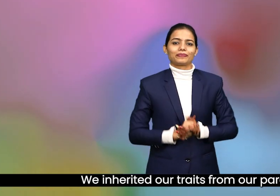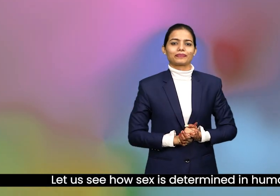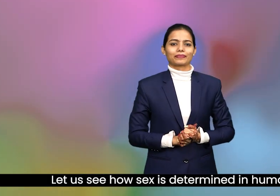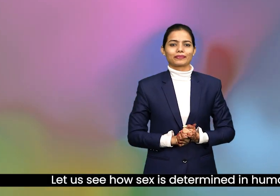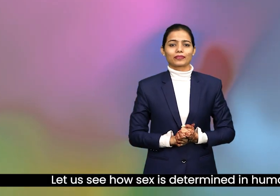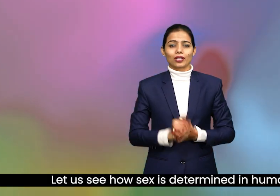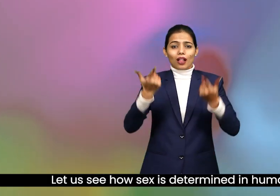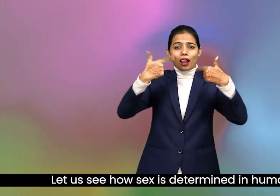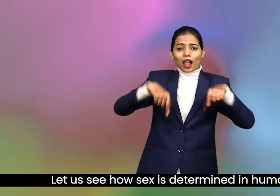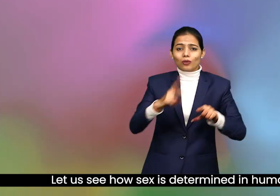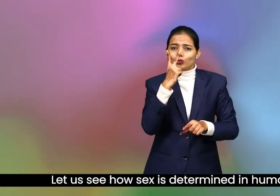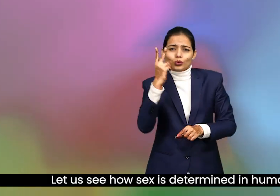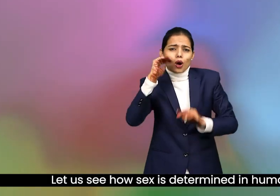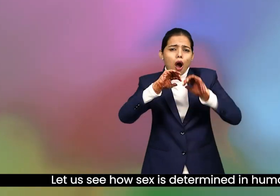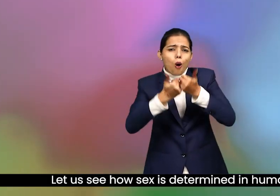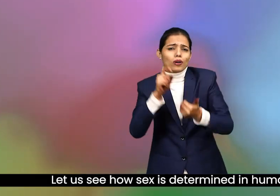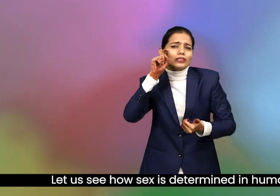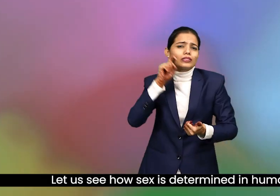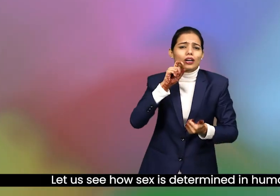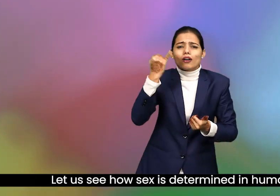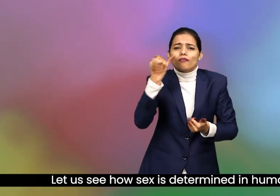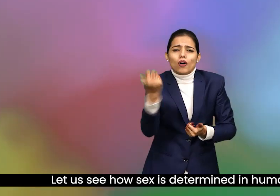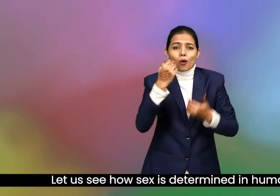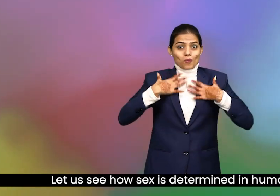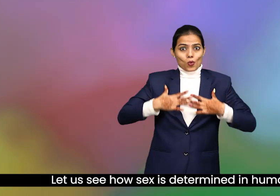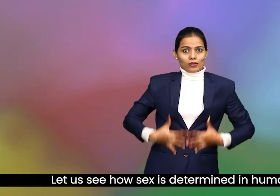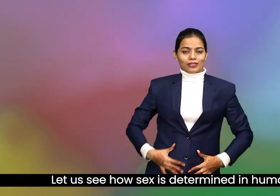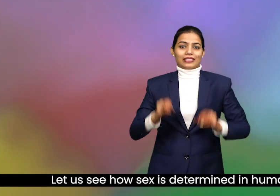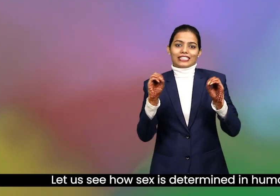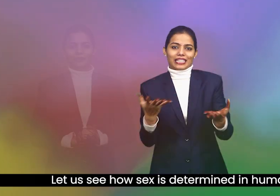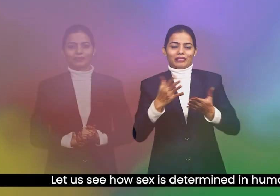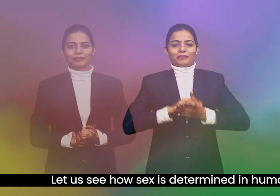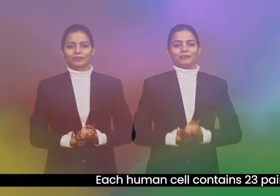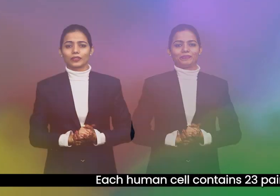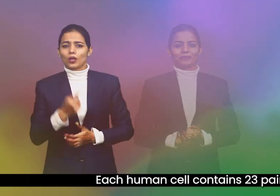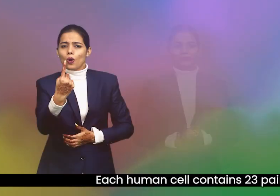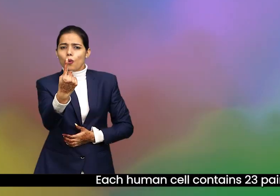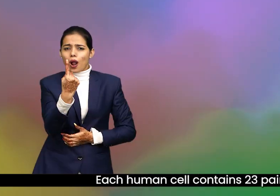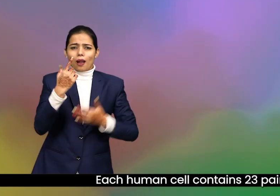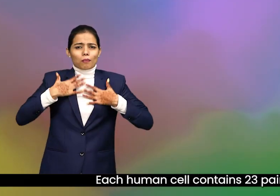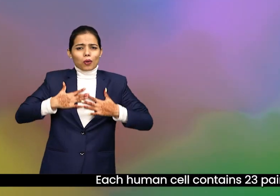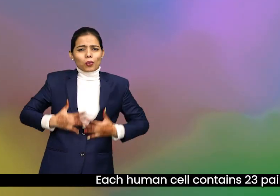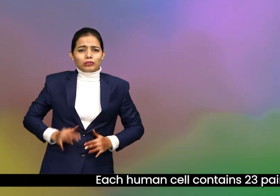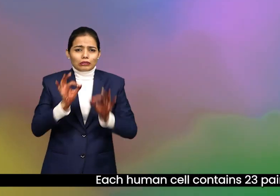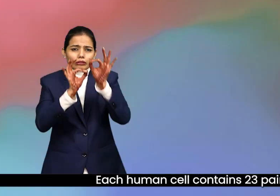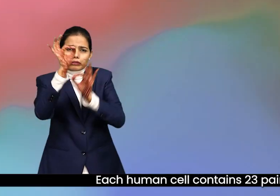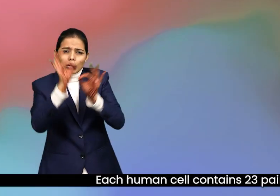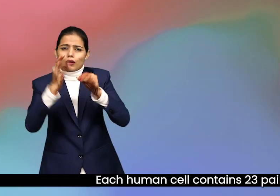Let us see மனிதர்களில் how பாலினம் sex is எவ்வாறு determined in human தீர்மானிக்கப்படுகிறது beings. என்பதை பார்ப்போம். Each ஒவ்வொரு human மனித cell உயிரணுவிலும் contains